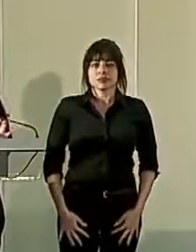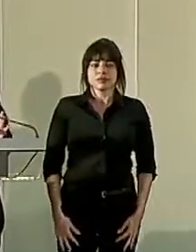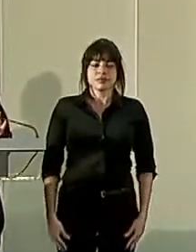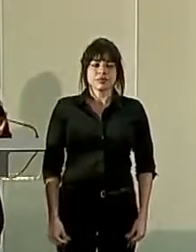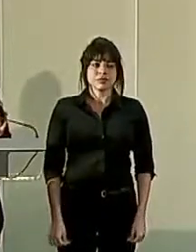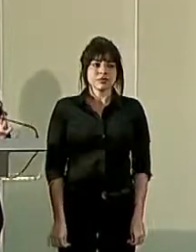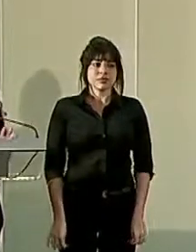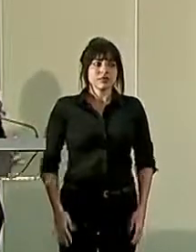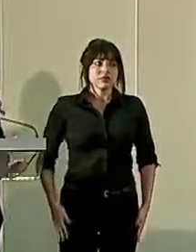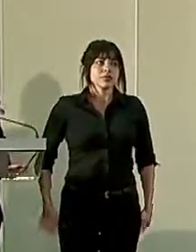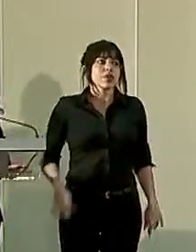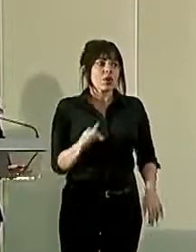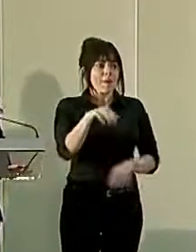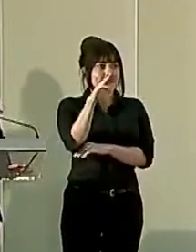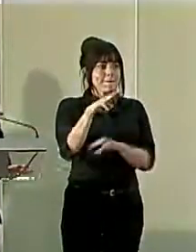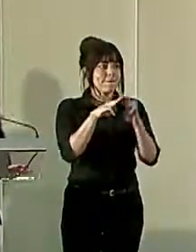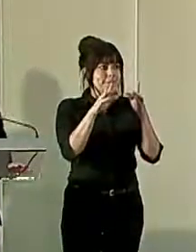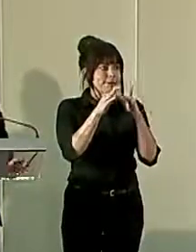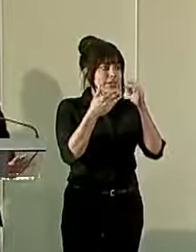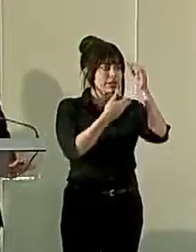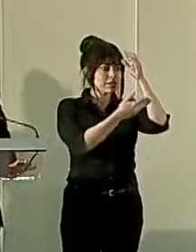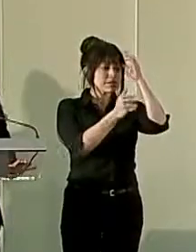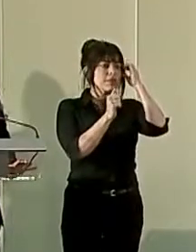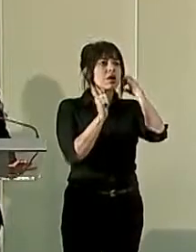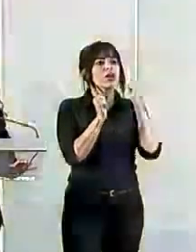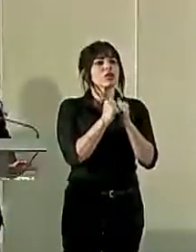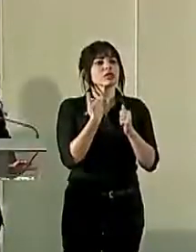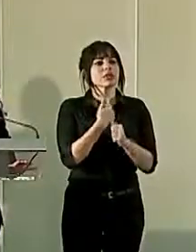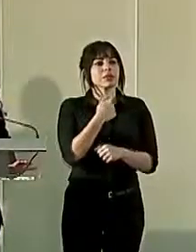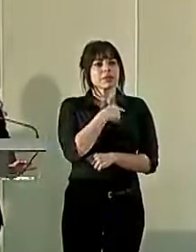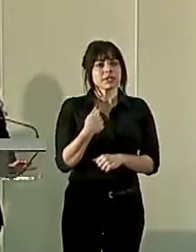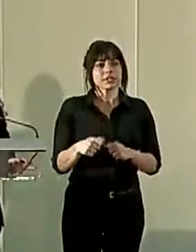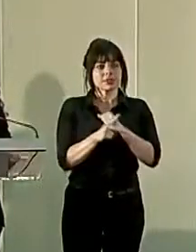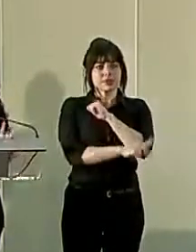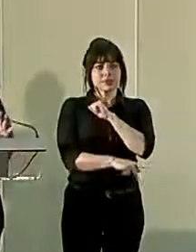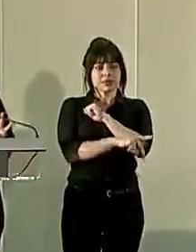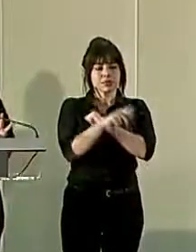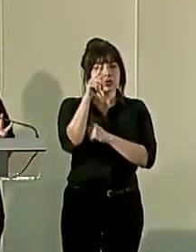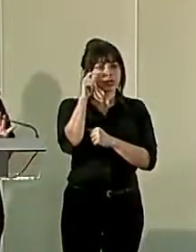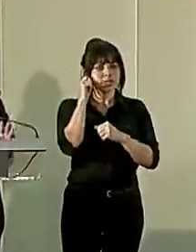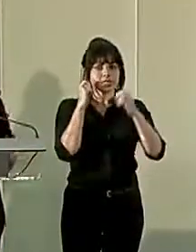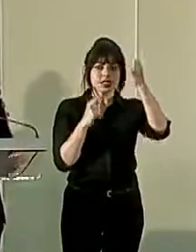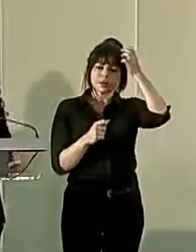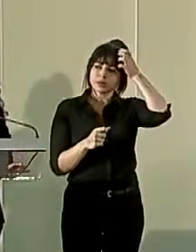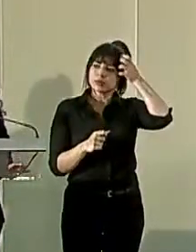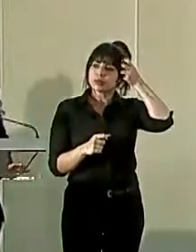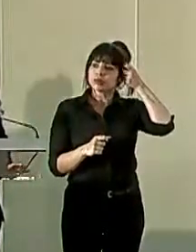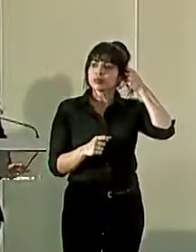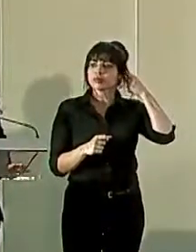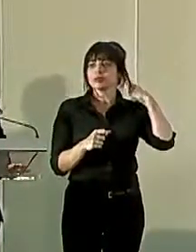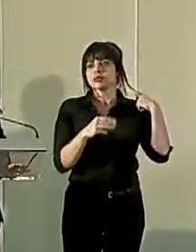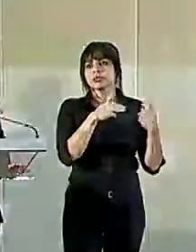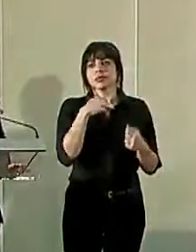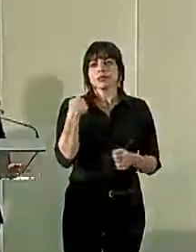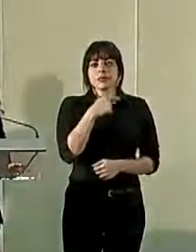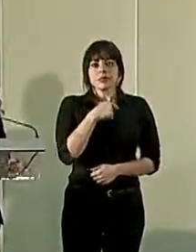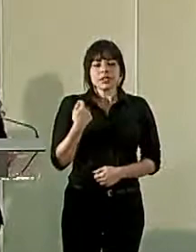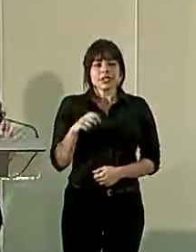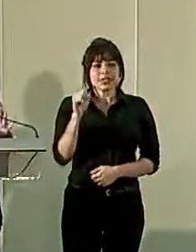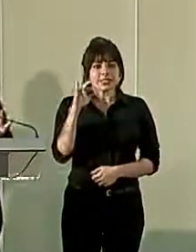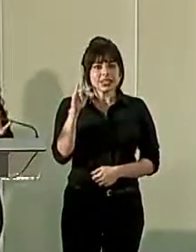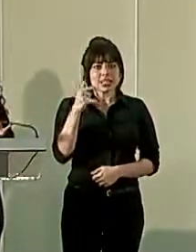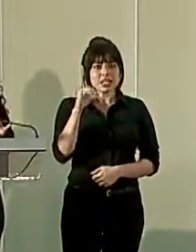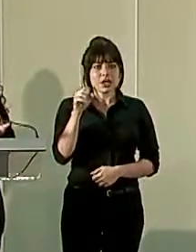para el día de hoy, martes. En la mesa principal nos acompaña el señor Presidente de la República, don Guillermo Solís Rivera, el Ministro de la Presidencia, don